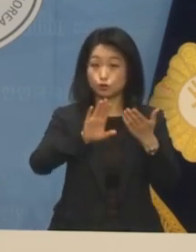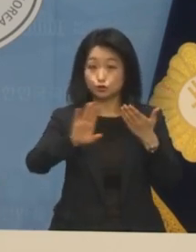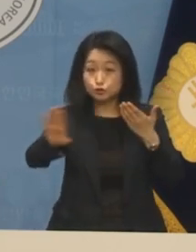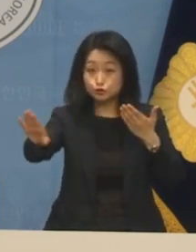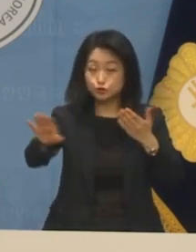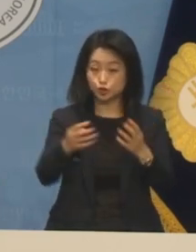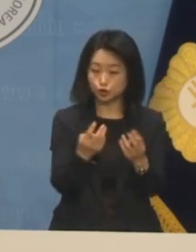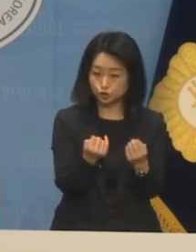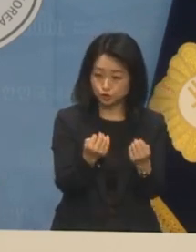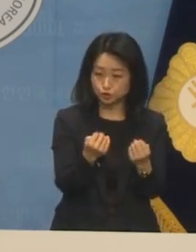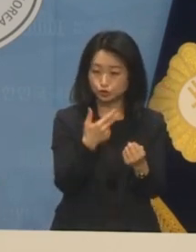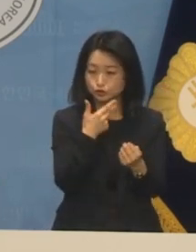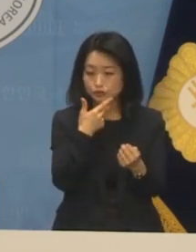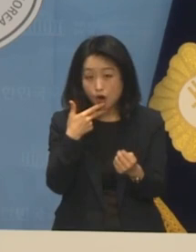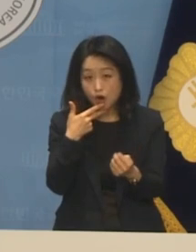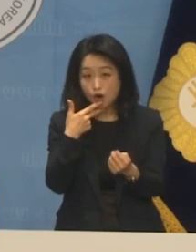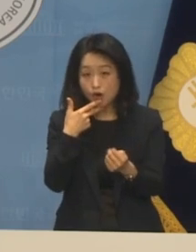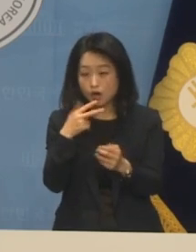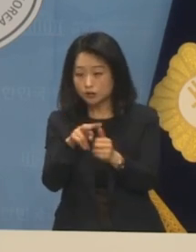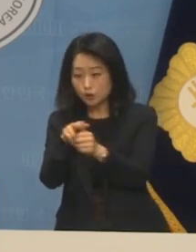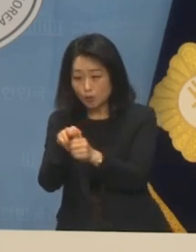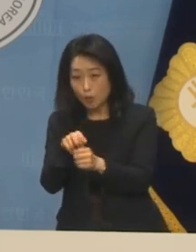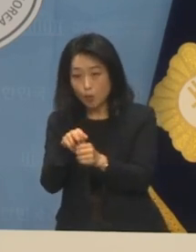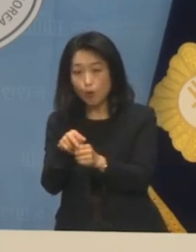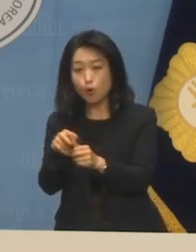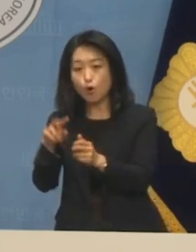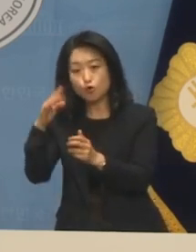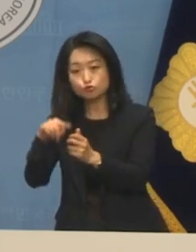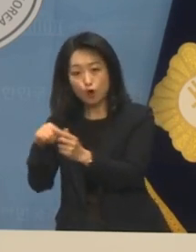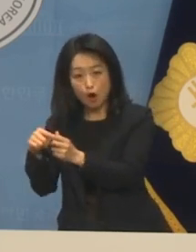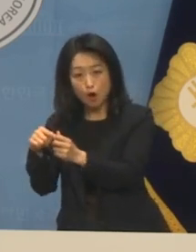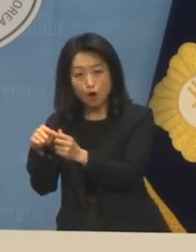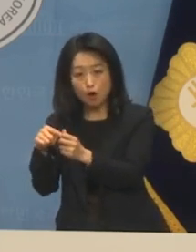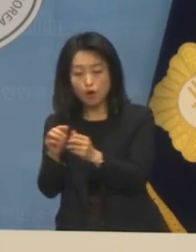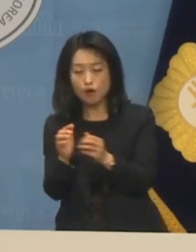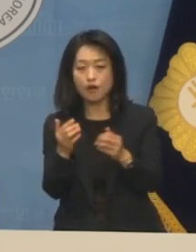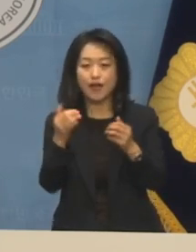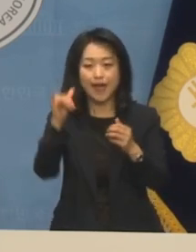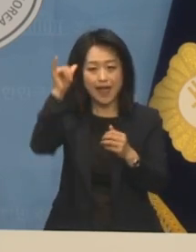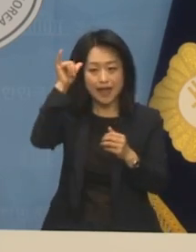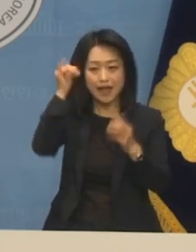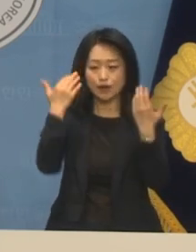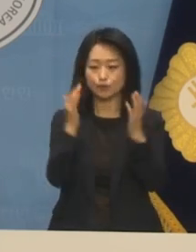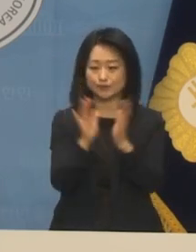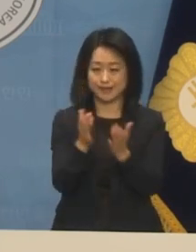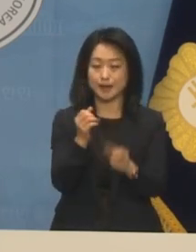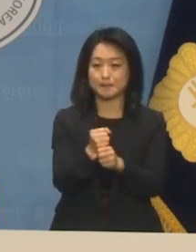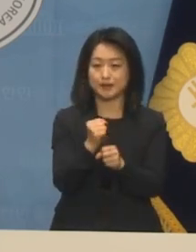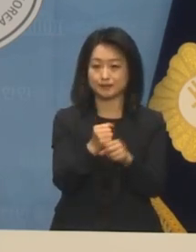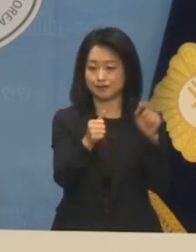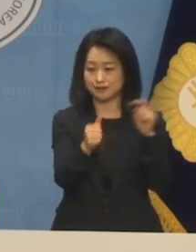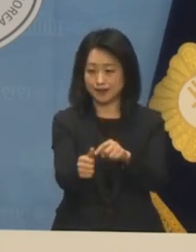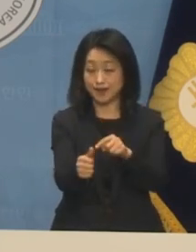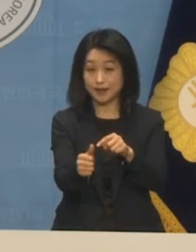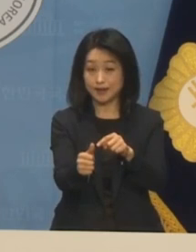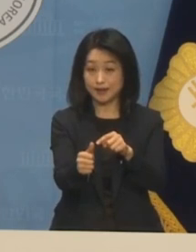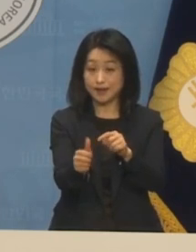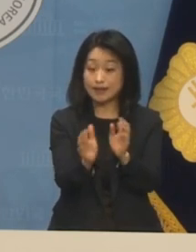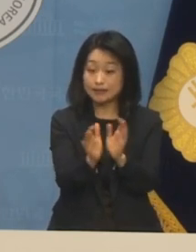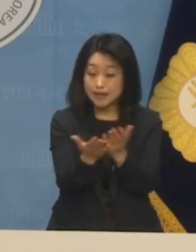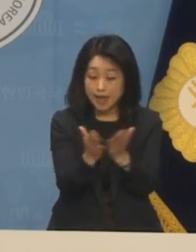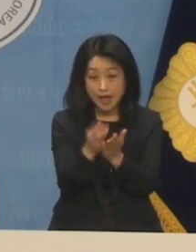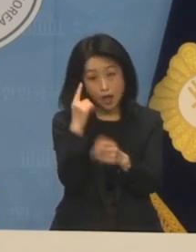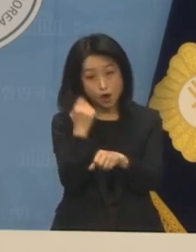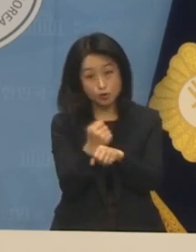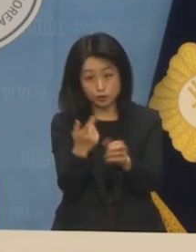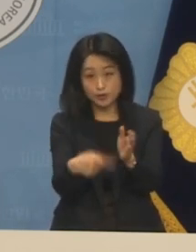2025년부터 수학, 영어, 정보, 국어 교과의 전면 도입을 선언했습니다. AI 디지털 교과서를